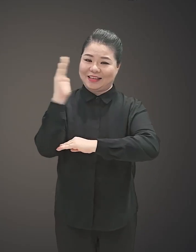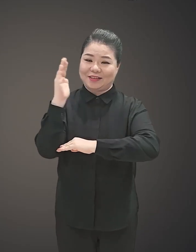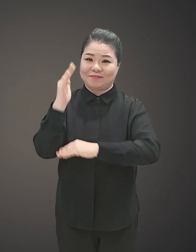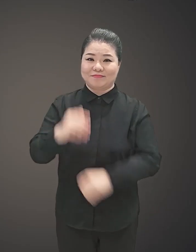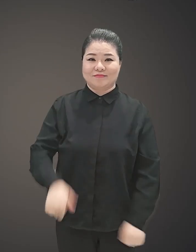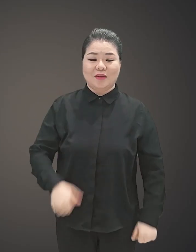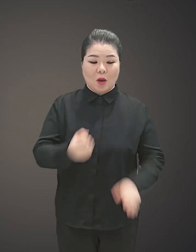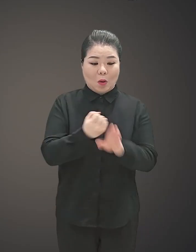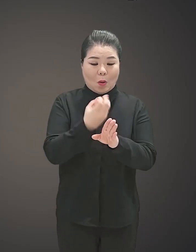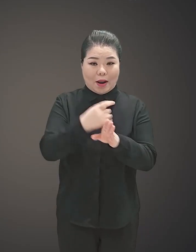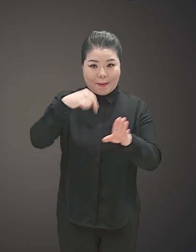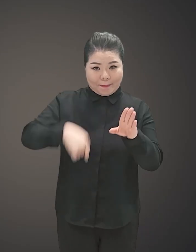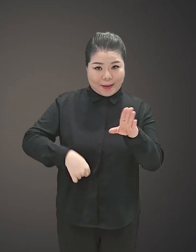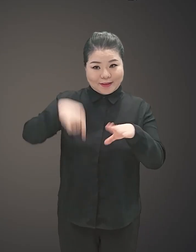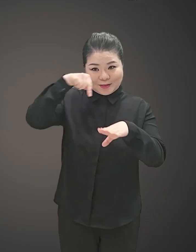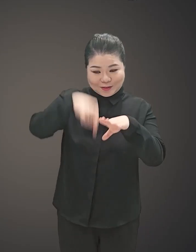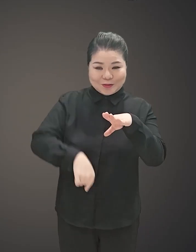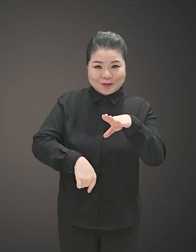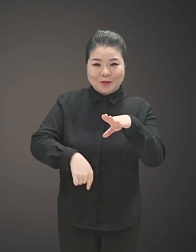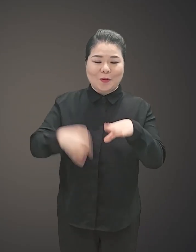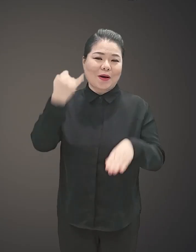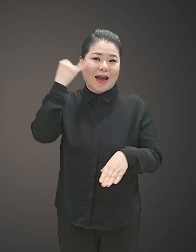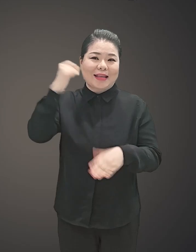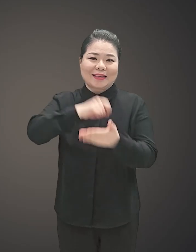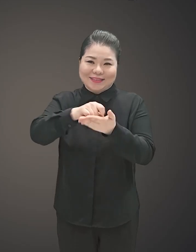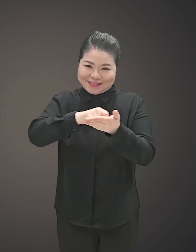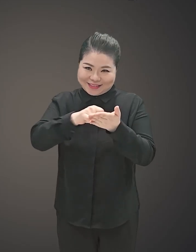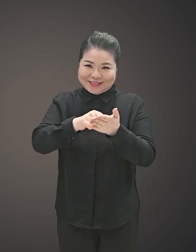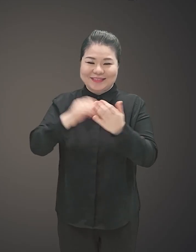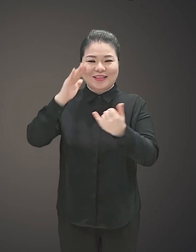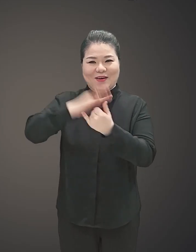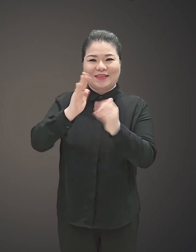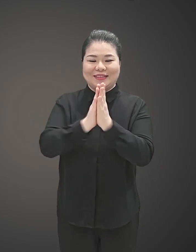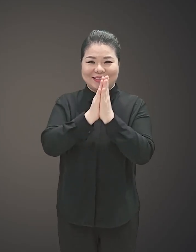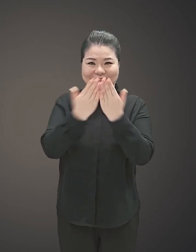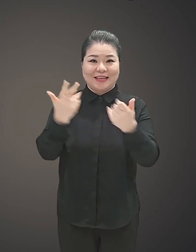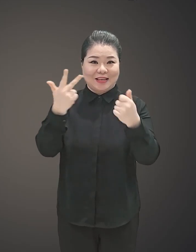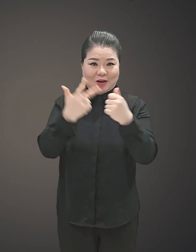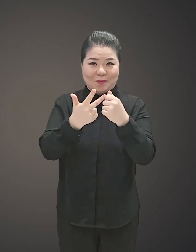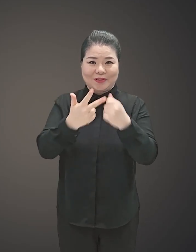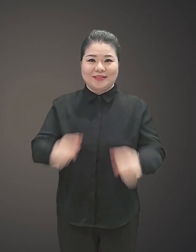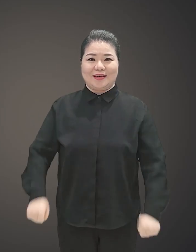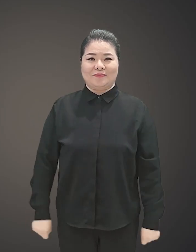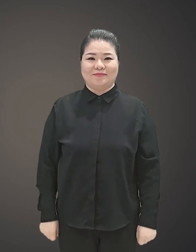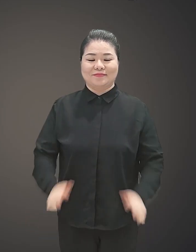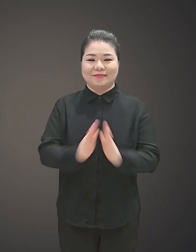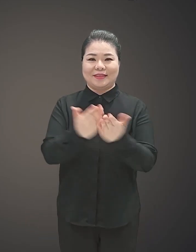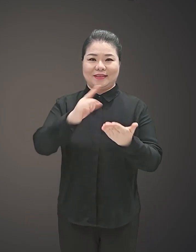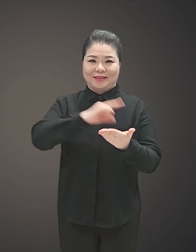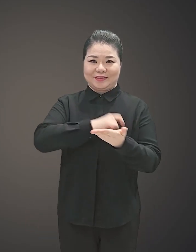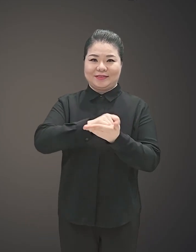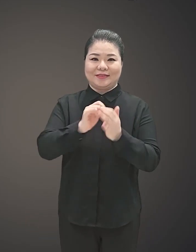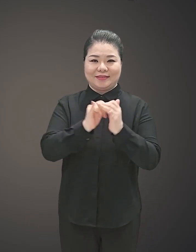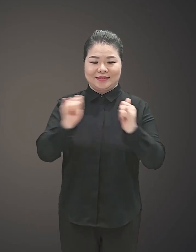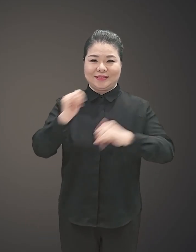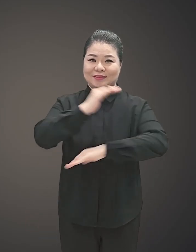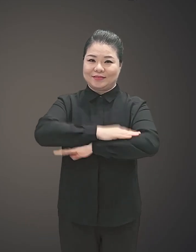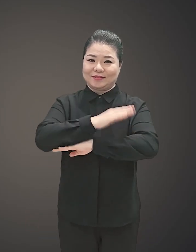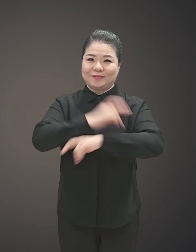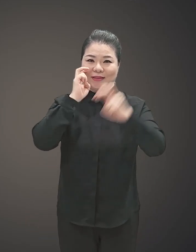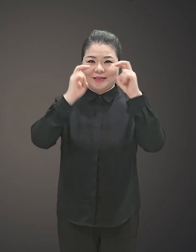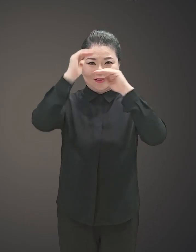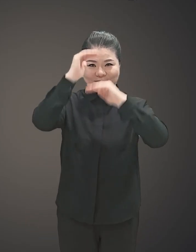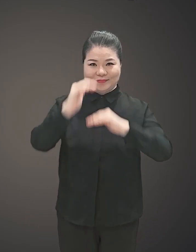7번째. 도서명 본능을 찾아서. 저자 조은혜. 그림